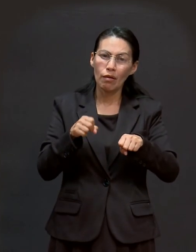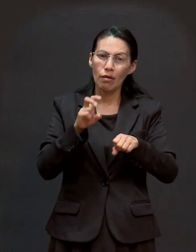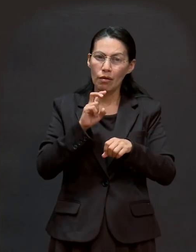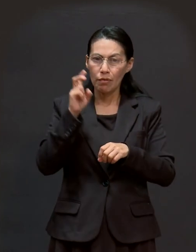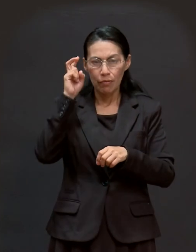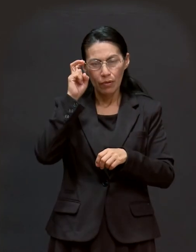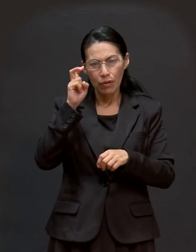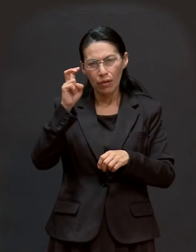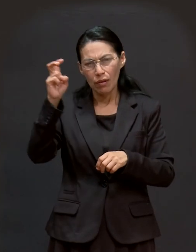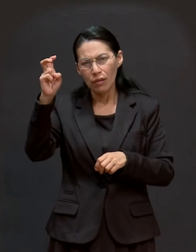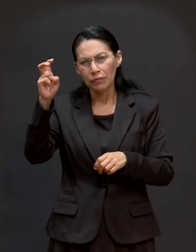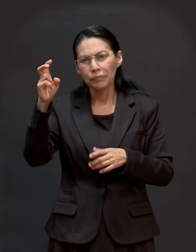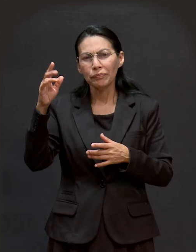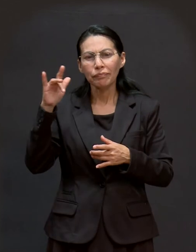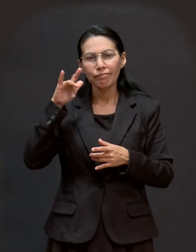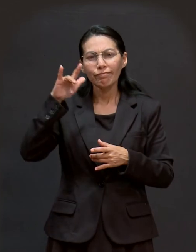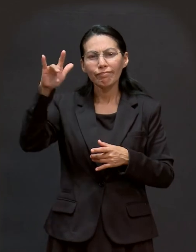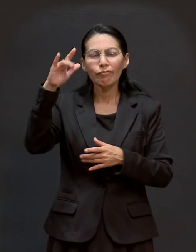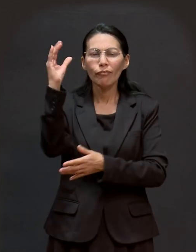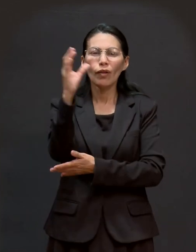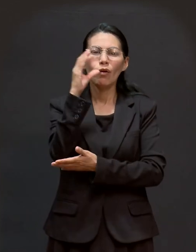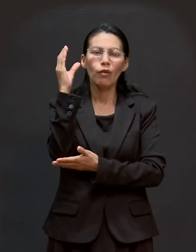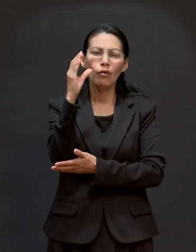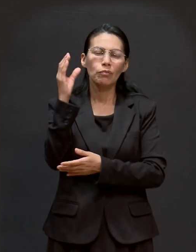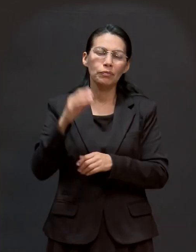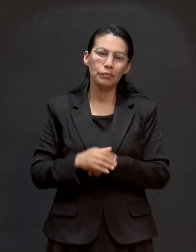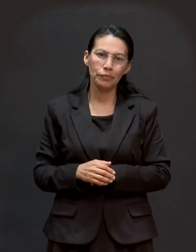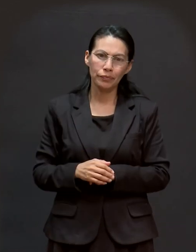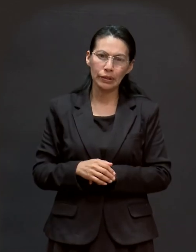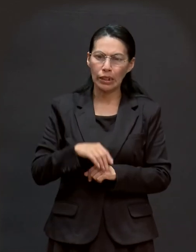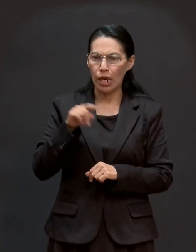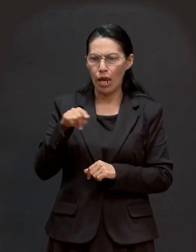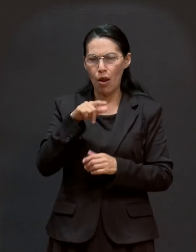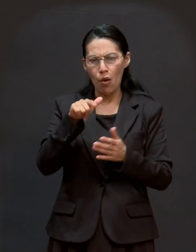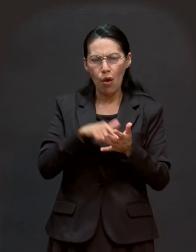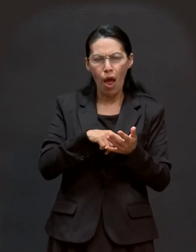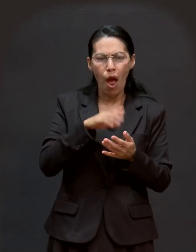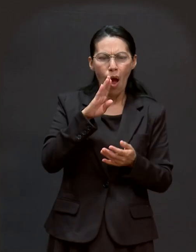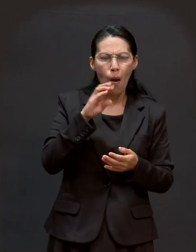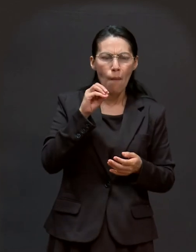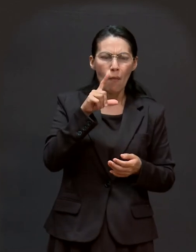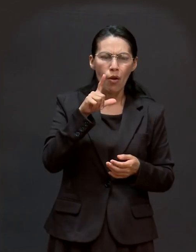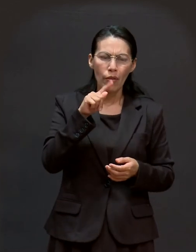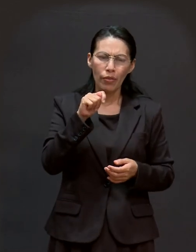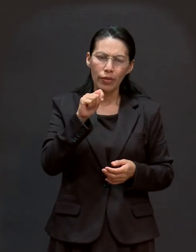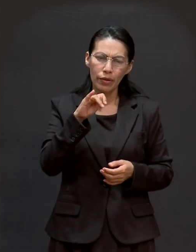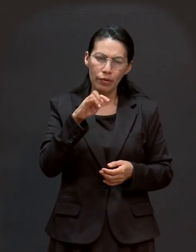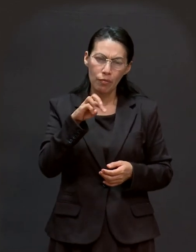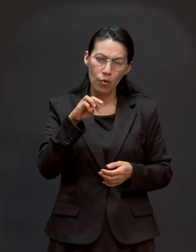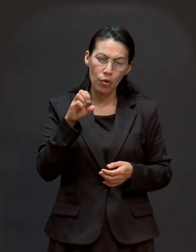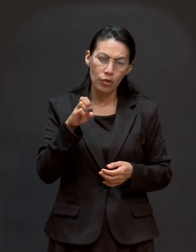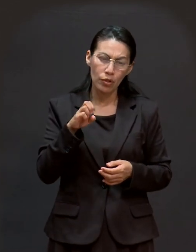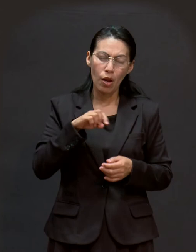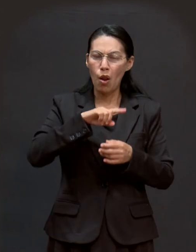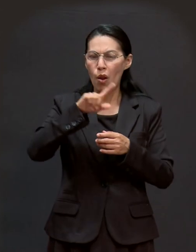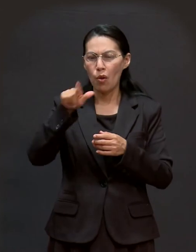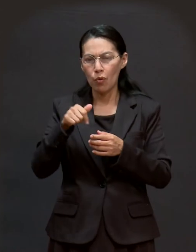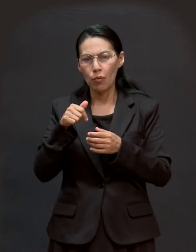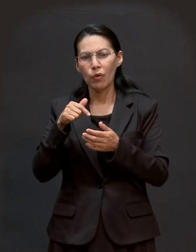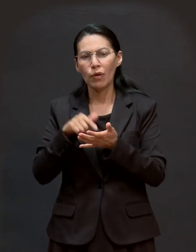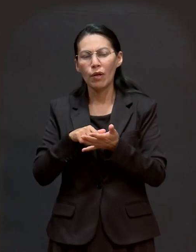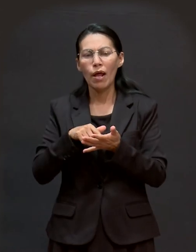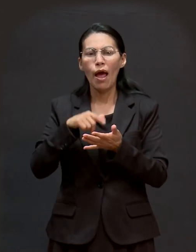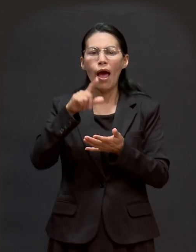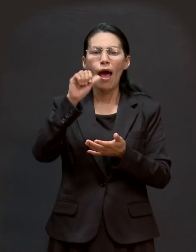me monto es algo de salgo de paul team o de donde estábamos donde vivimos es algo de baltimore tenía que hacer una escala